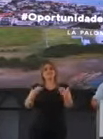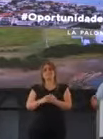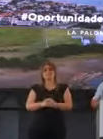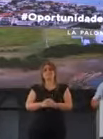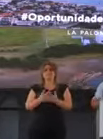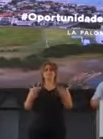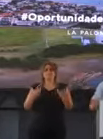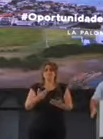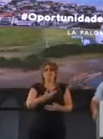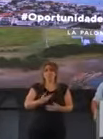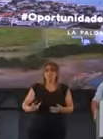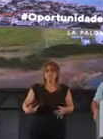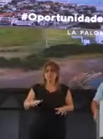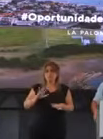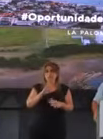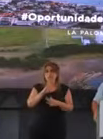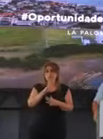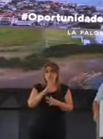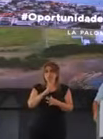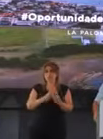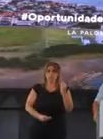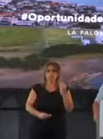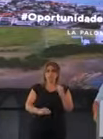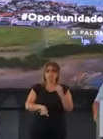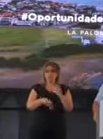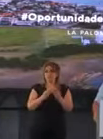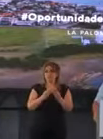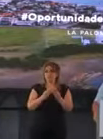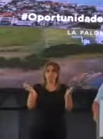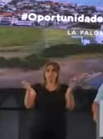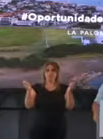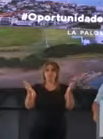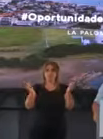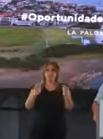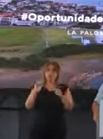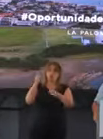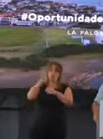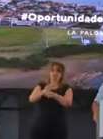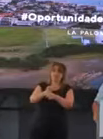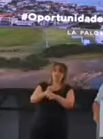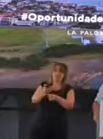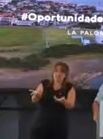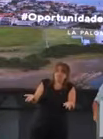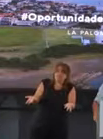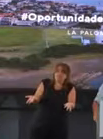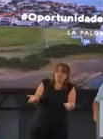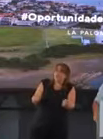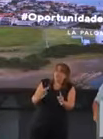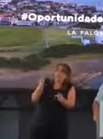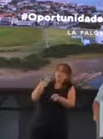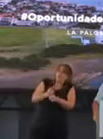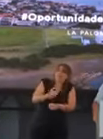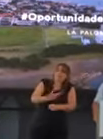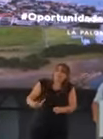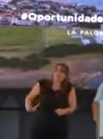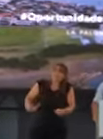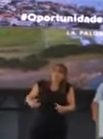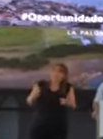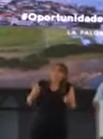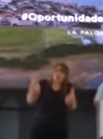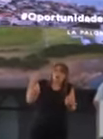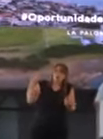hoy tenemos un presidente que no aparece. Un presidente que no manda. Y cuando la autoridad se pierde, ya sabemos lo que pasa. Muy bien. Y por